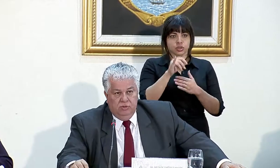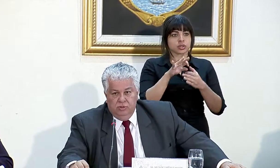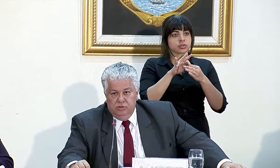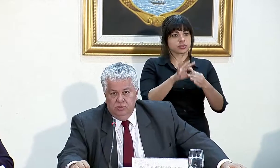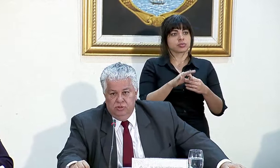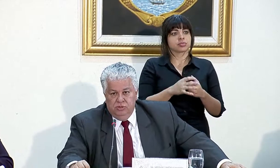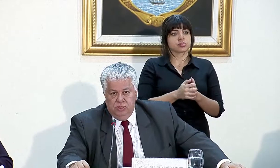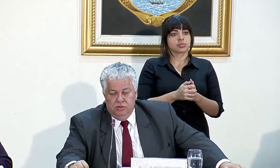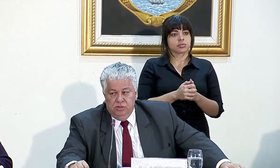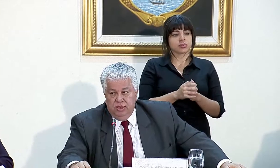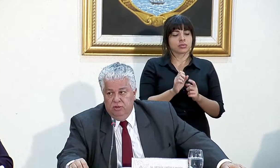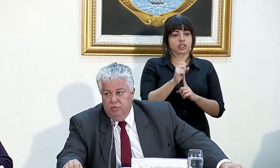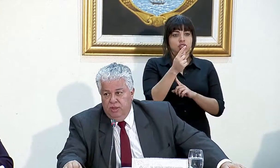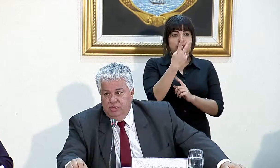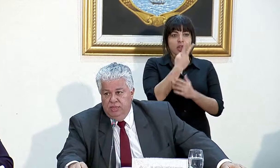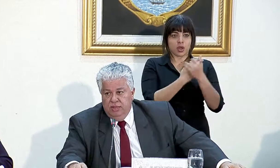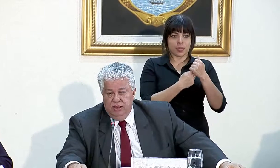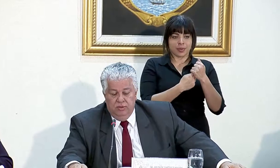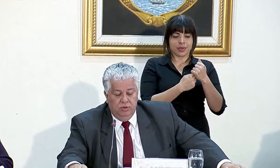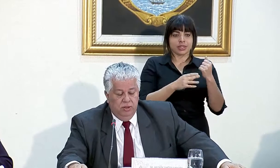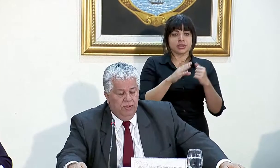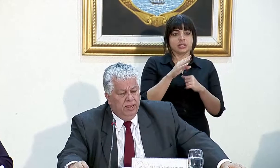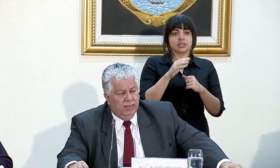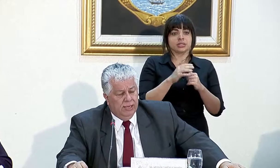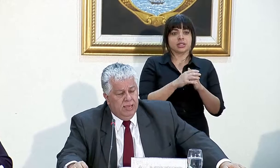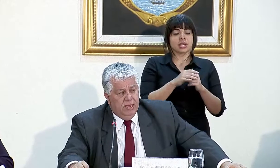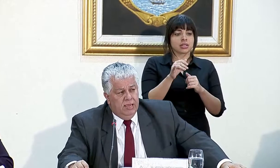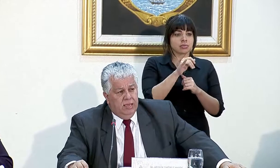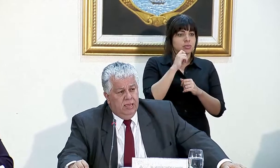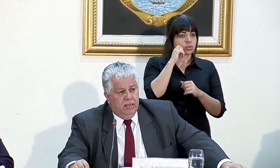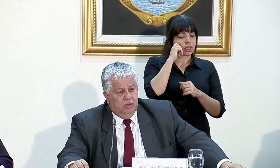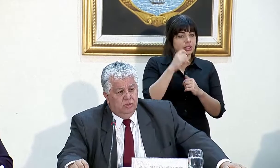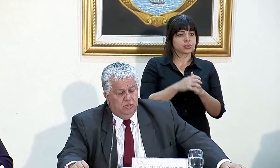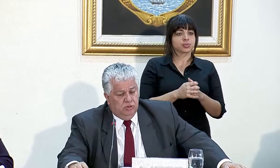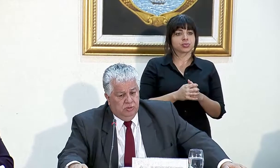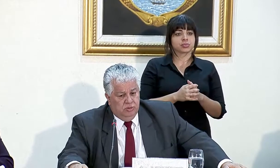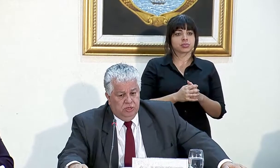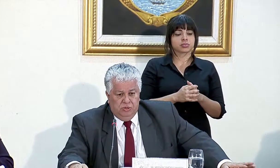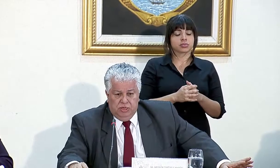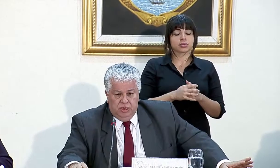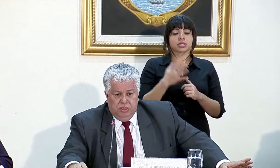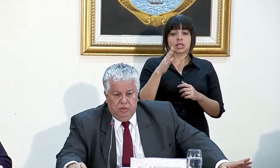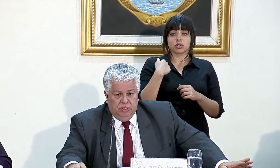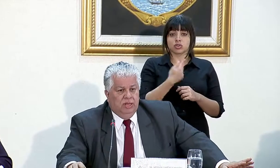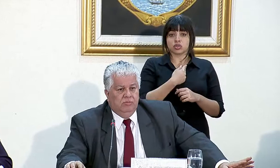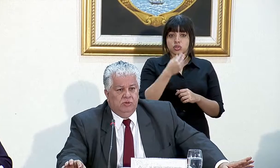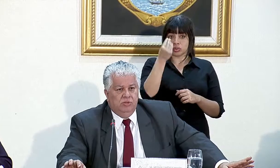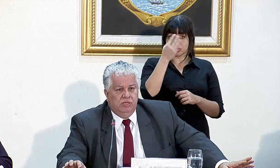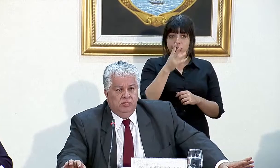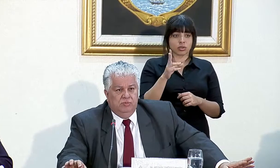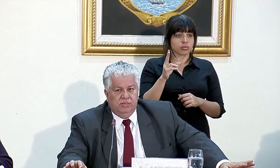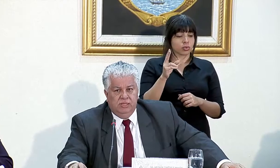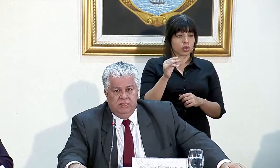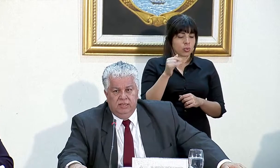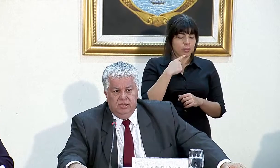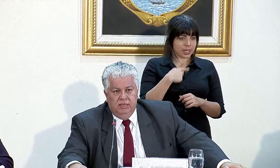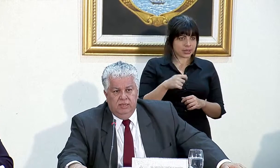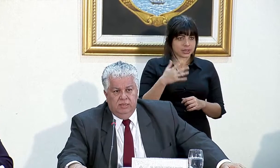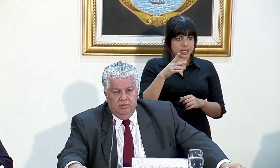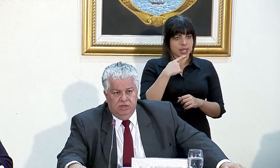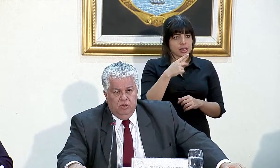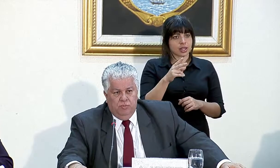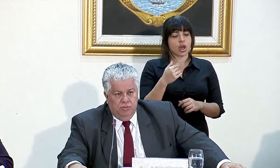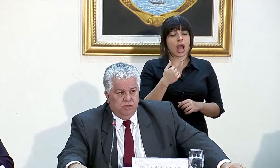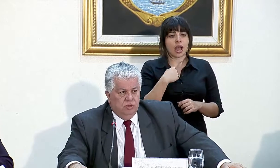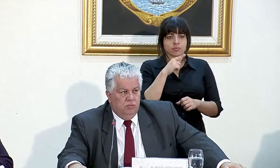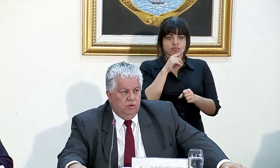con Sociedad de Convivencia y el de Unión de Parejas. Nosotros hemos dicho que no tenemos, como dice el señor presidente,